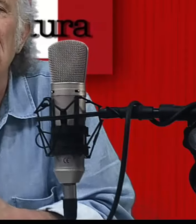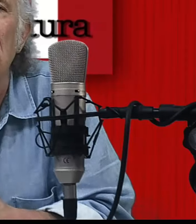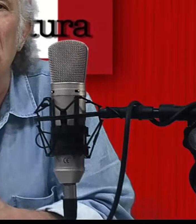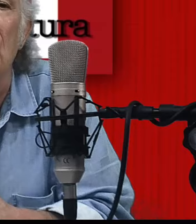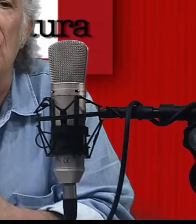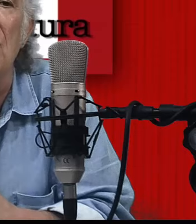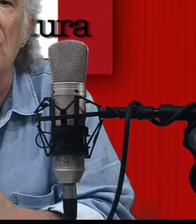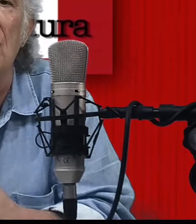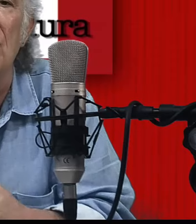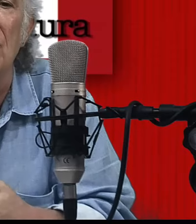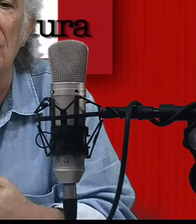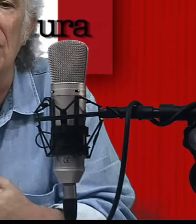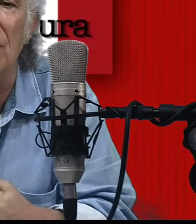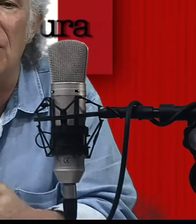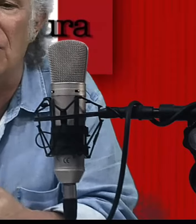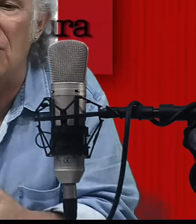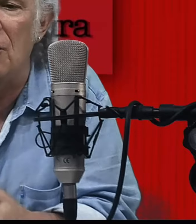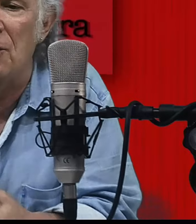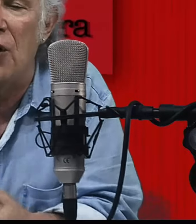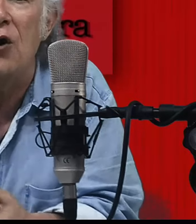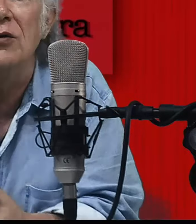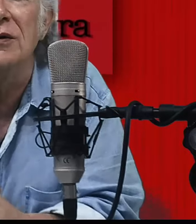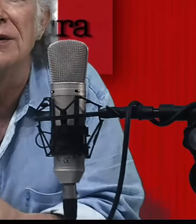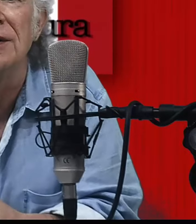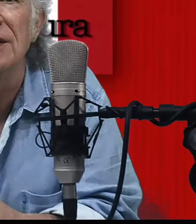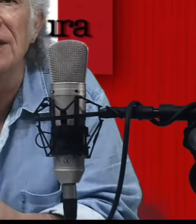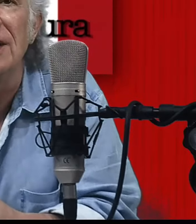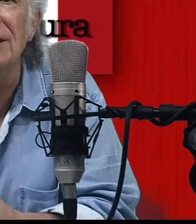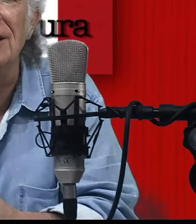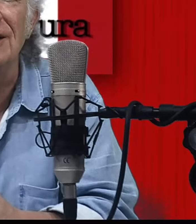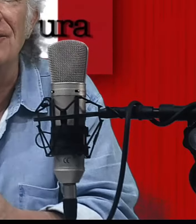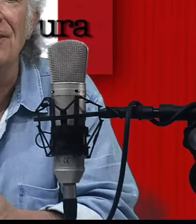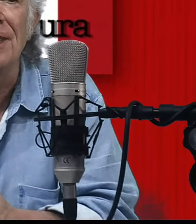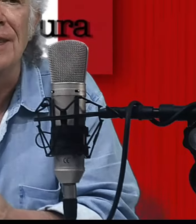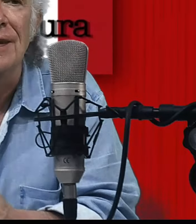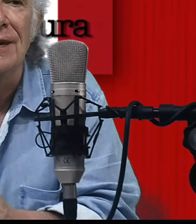como símbolo o como mojón.